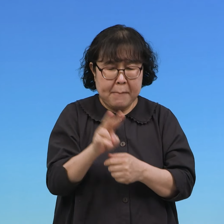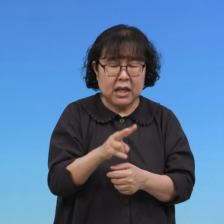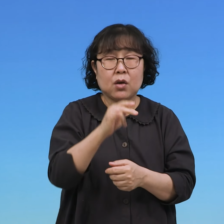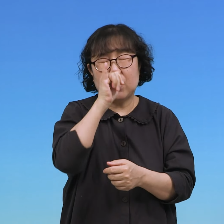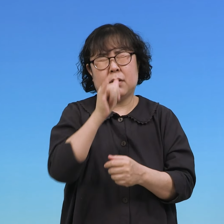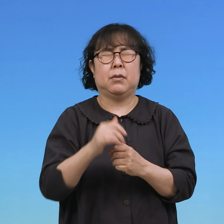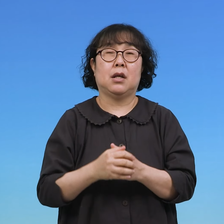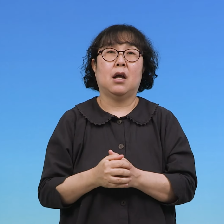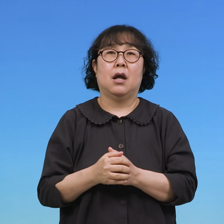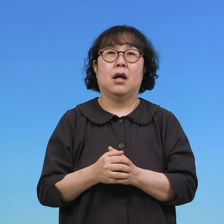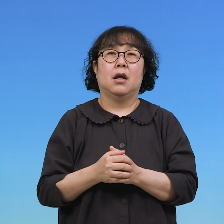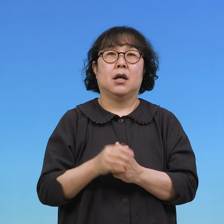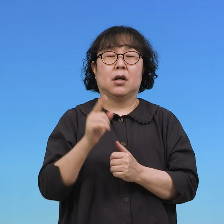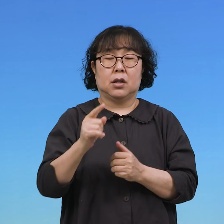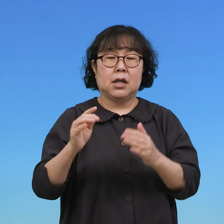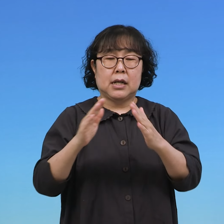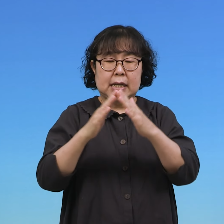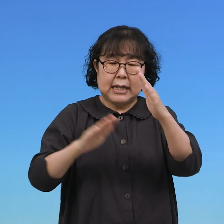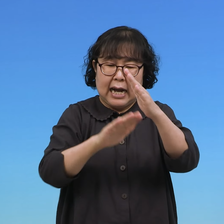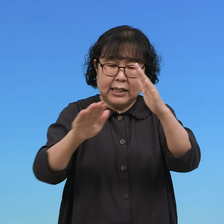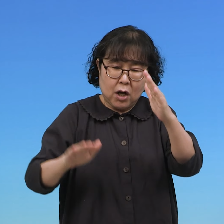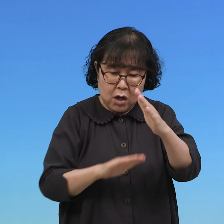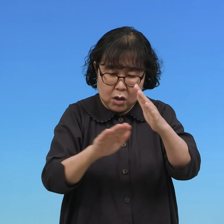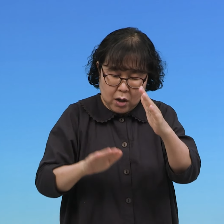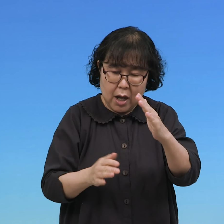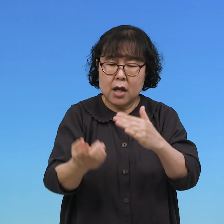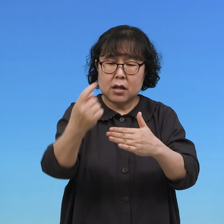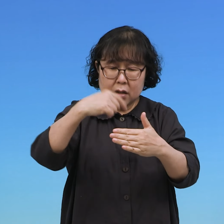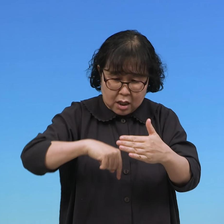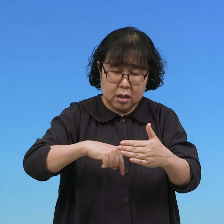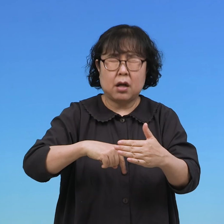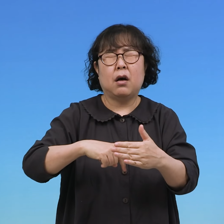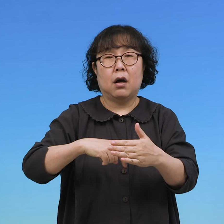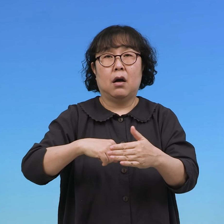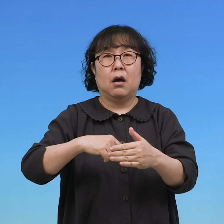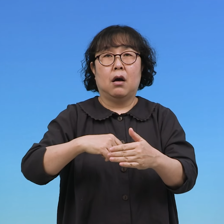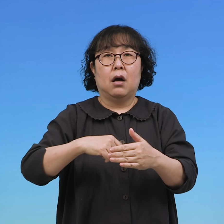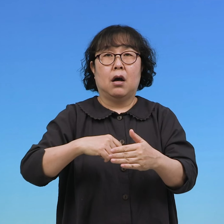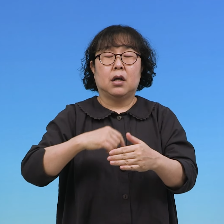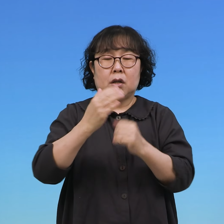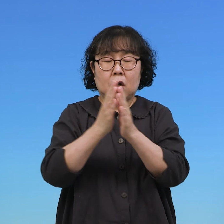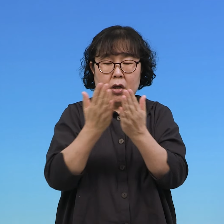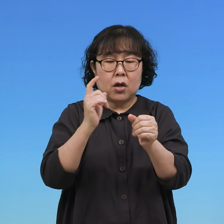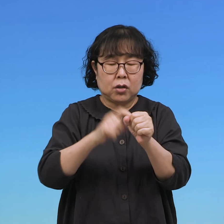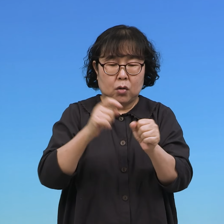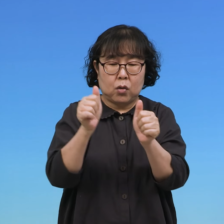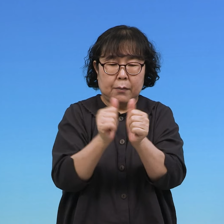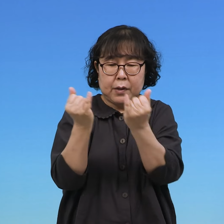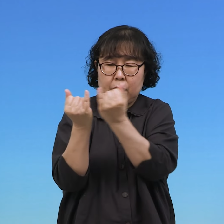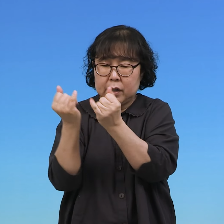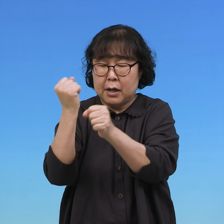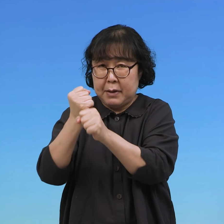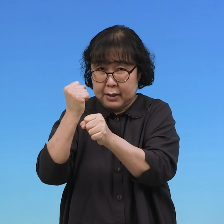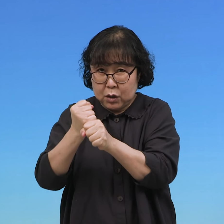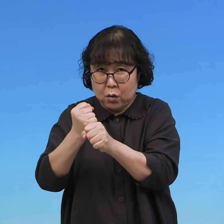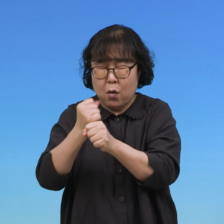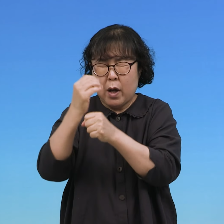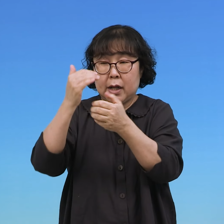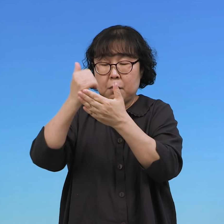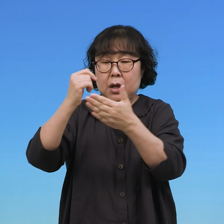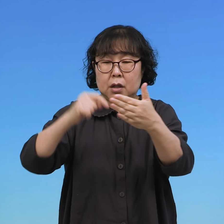여러분, 이 성교육을 가정으로 끌고 오셔야 돼요. 성경적으로 남자와 여자를 만드시고 하나님이